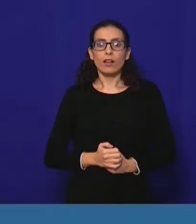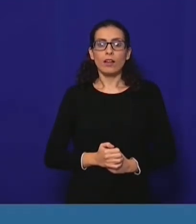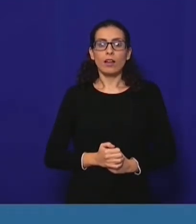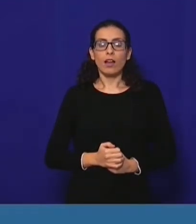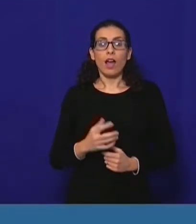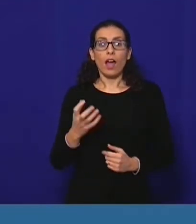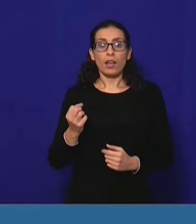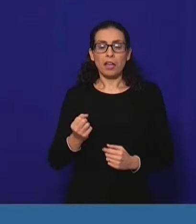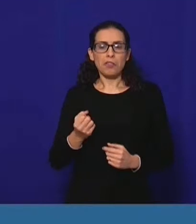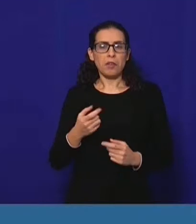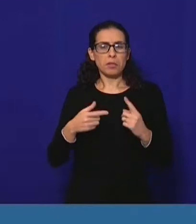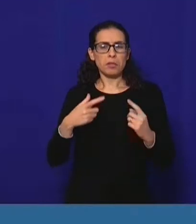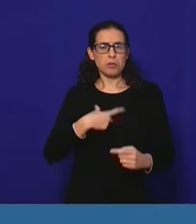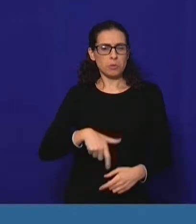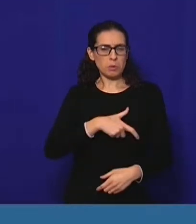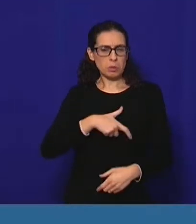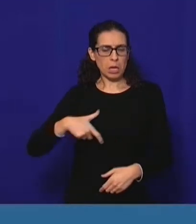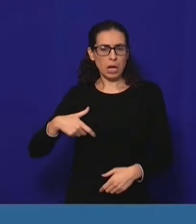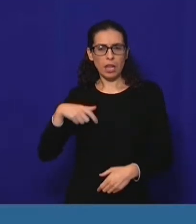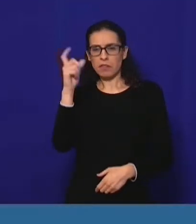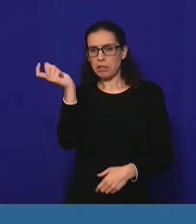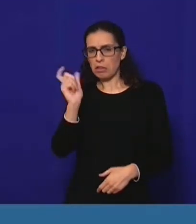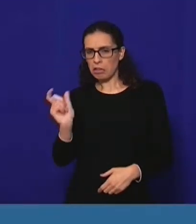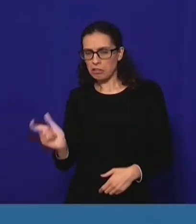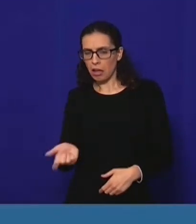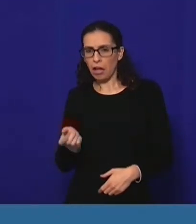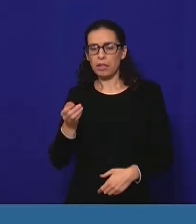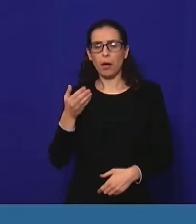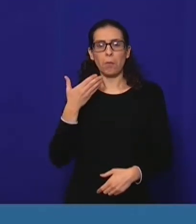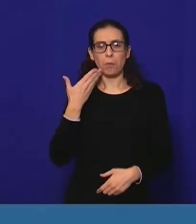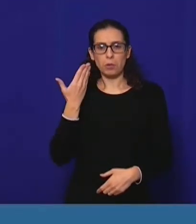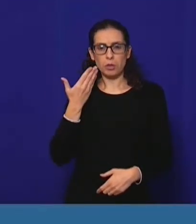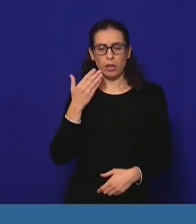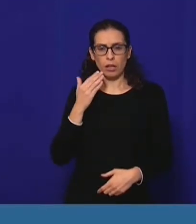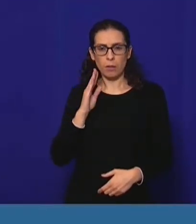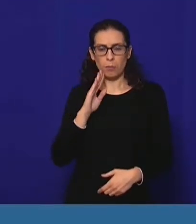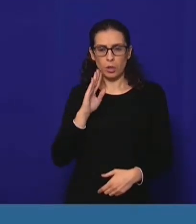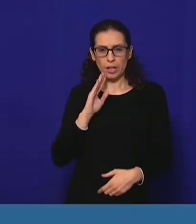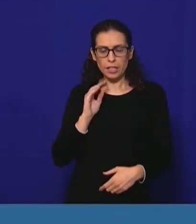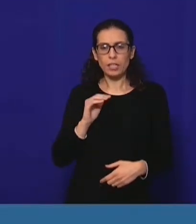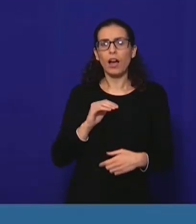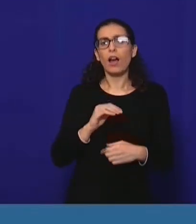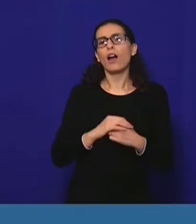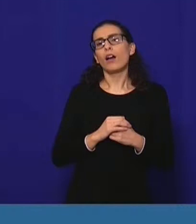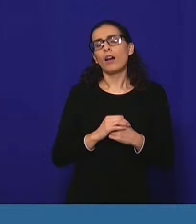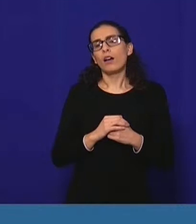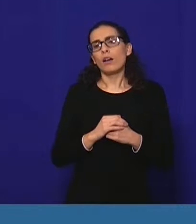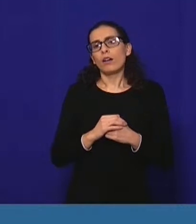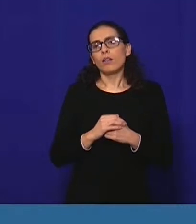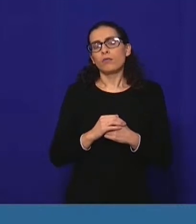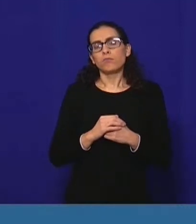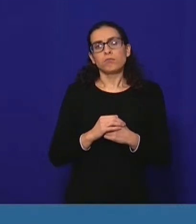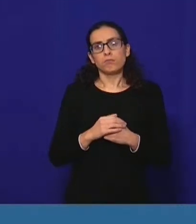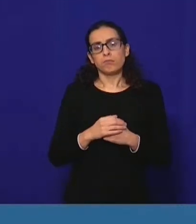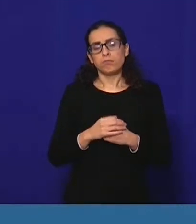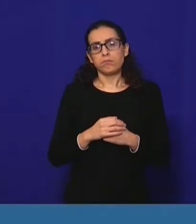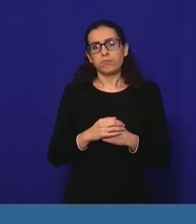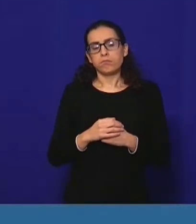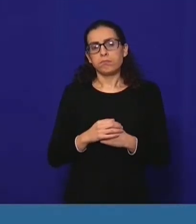minn Switzerland, mill-Italja, mill-Bulgarija, mill-Belġium u dawn kienu l-pajjiżi minn fejn qabadna l-każijiet li huma